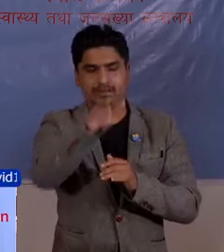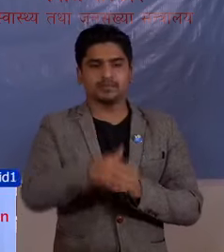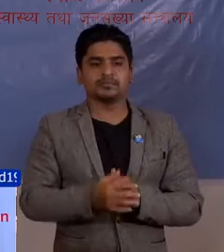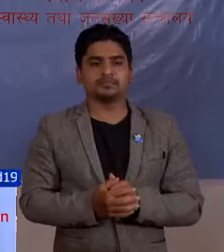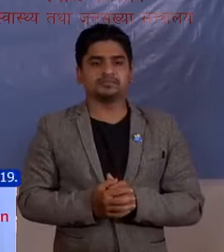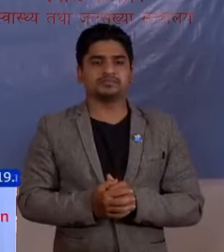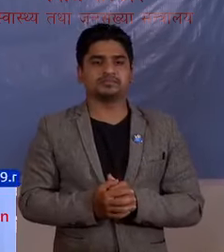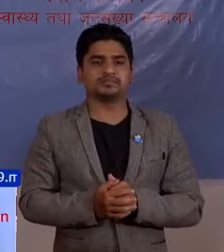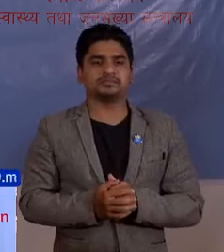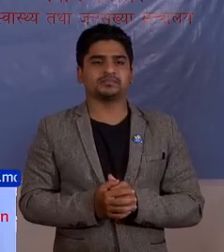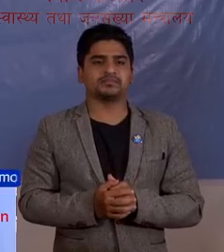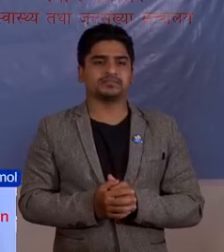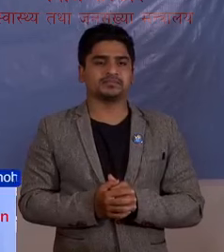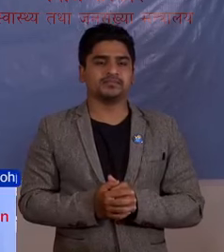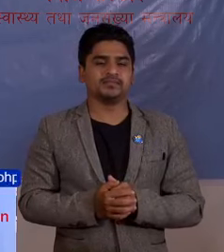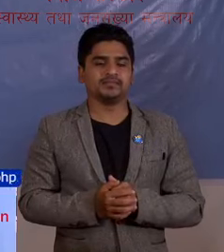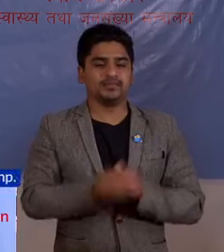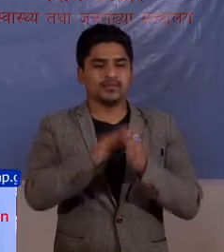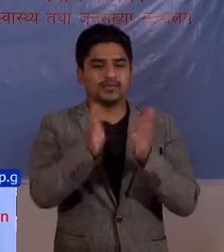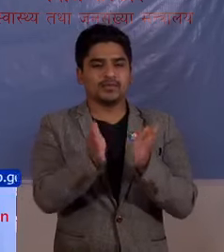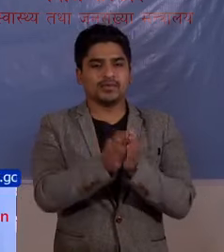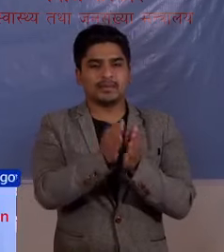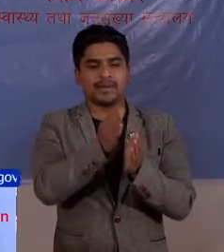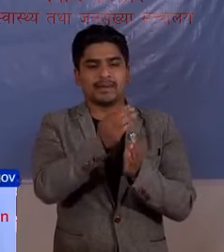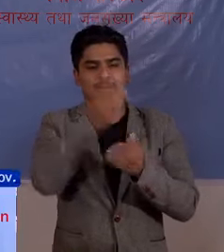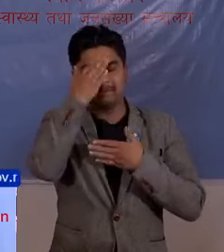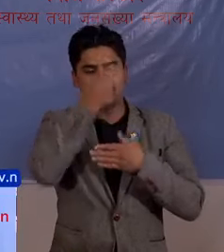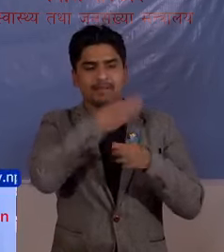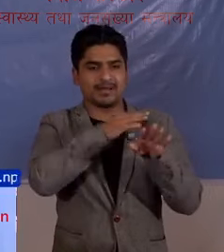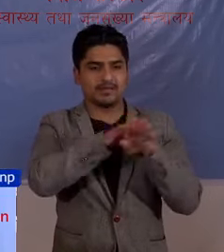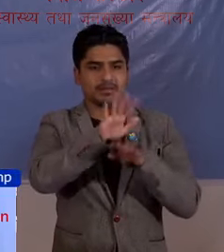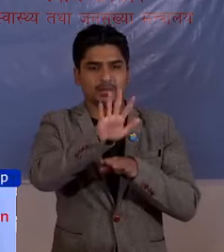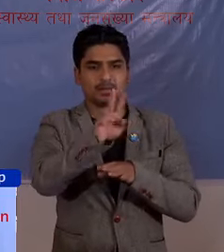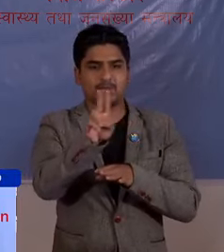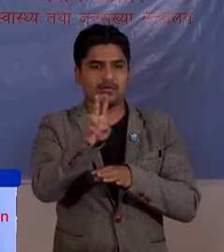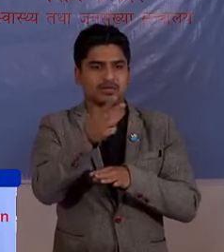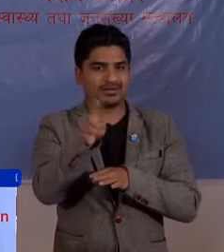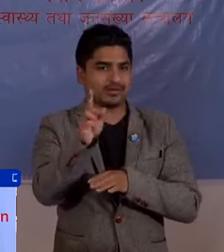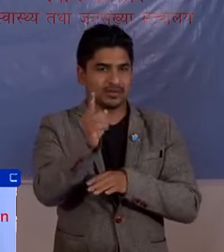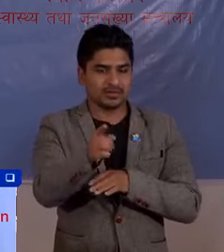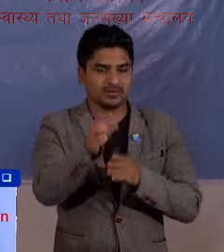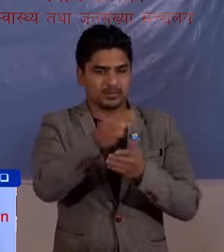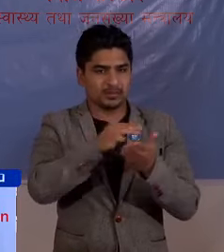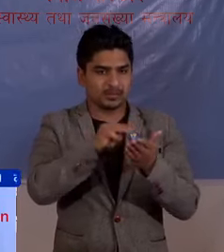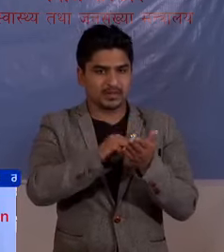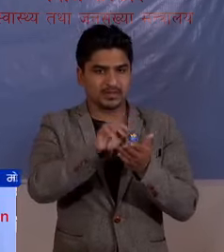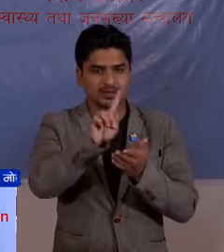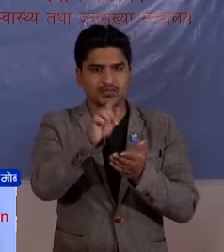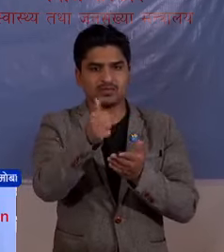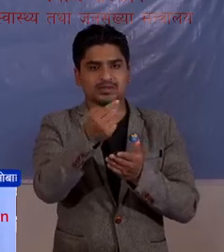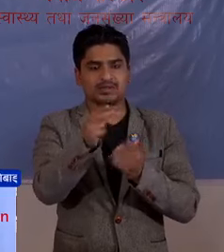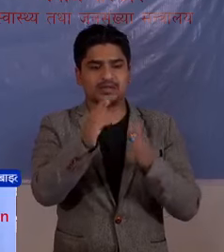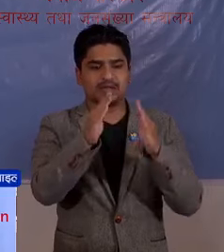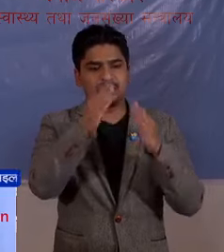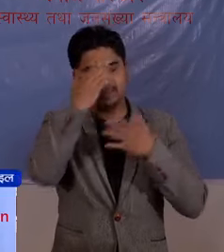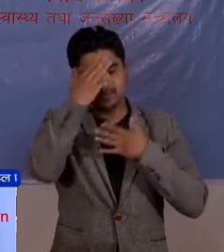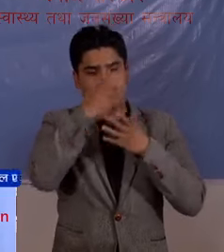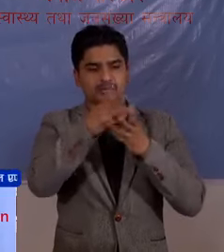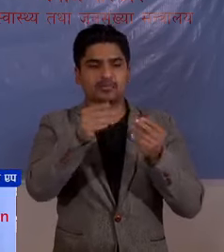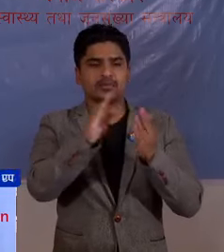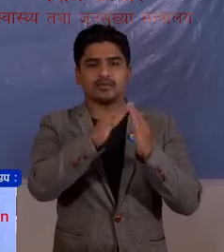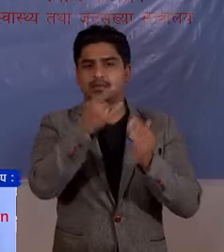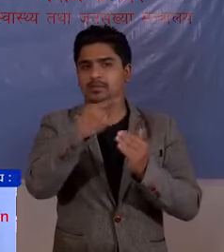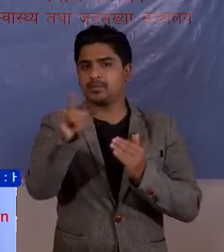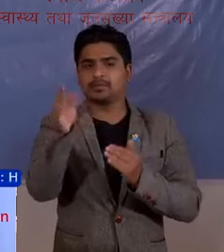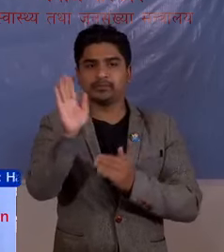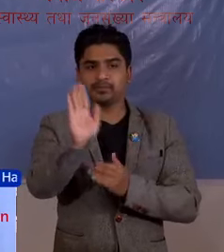चाहन्छु। कुल सङ्क्रमितको सङ्ख्या 52 हो, जसमध्ये 16 जना निको भई घर फर्किसक्नु